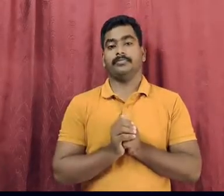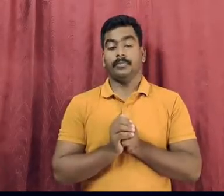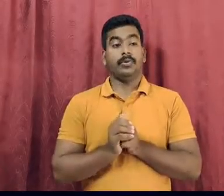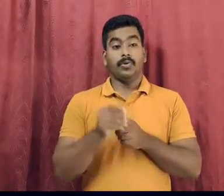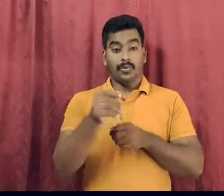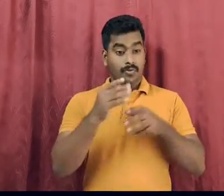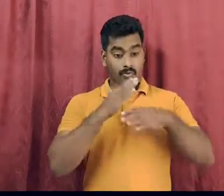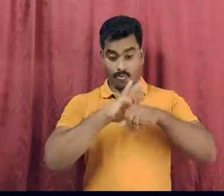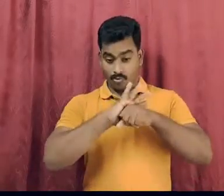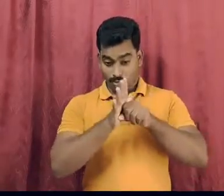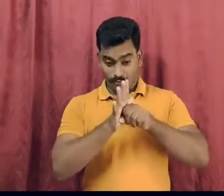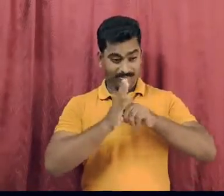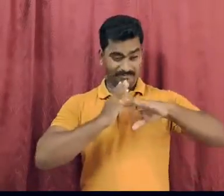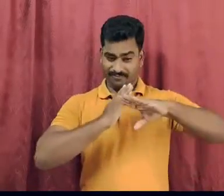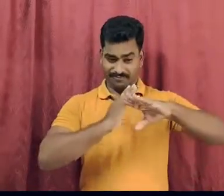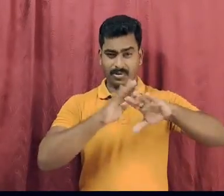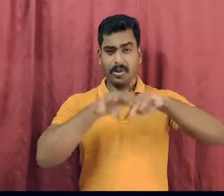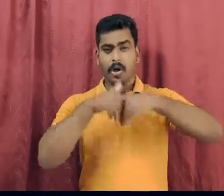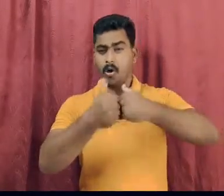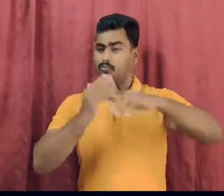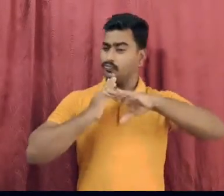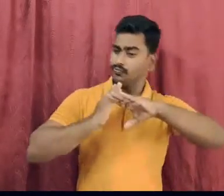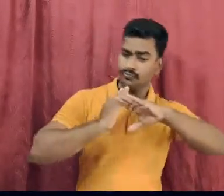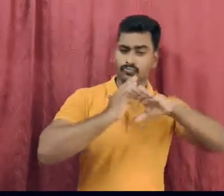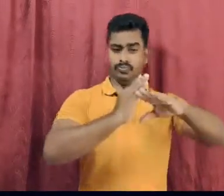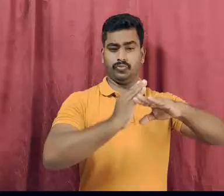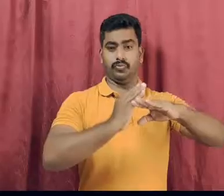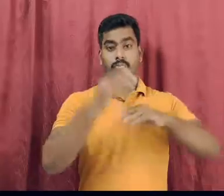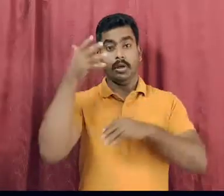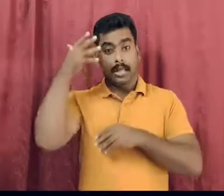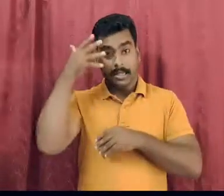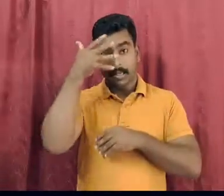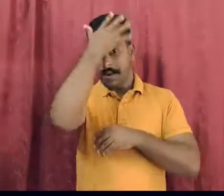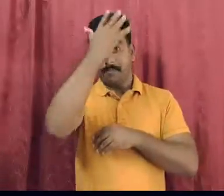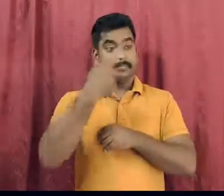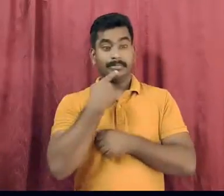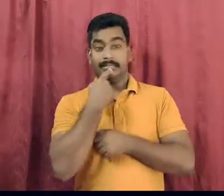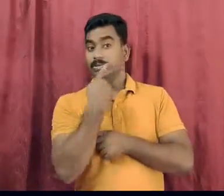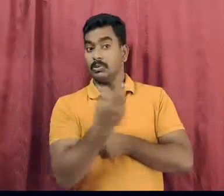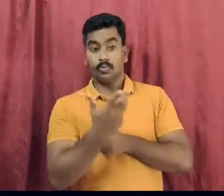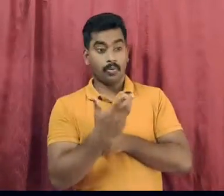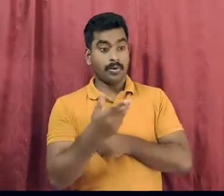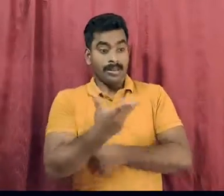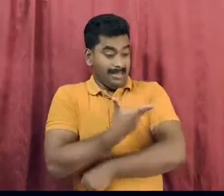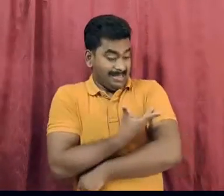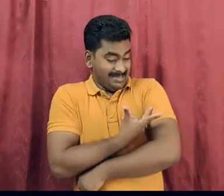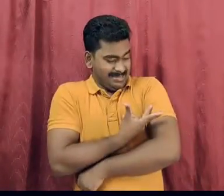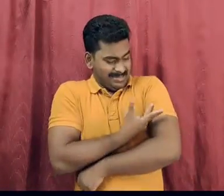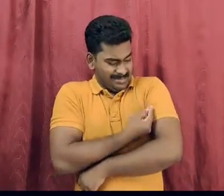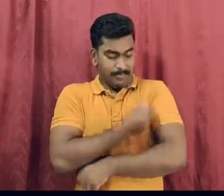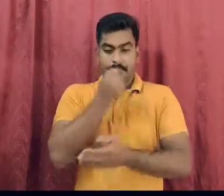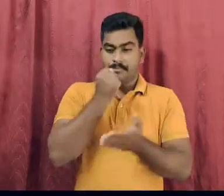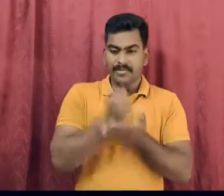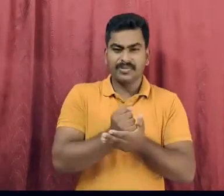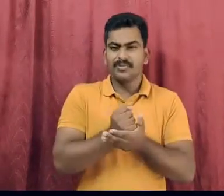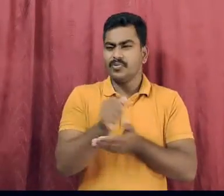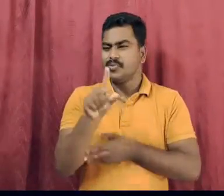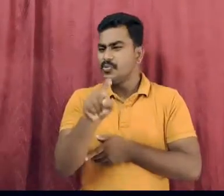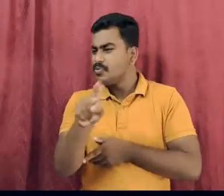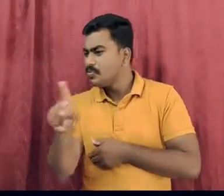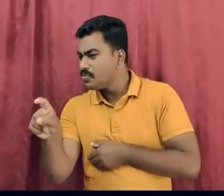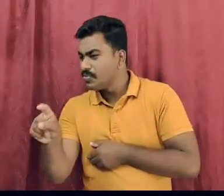കോവിഡിനെ പ്രതിരോധിക്കാൻ രോഗികൾക്ക് അണുനാശിനി കുത്തിവെക്കണമെന്ന പ്രസിഡന്റ് ഡൊണാൾഡ് ട്രംപിൻ്റെ പരാമർശം